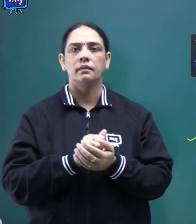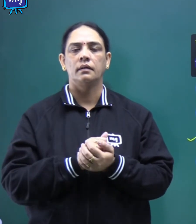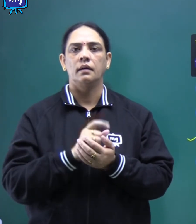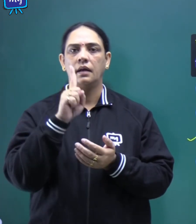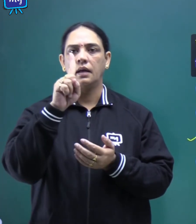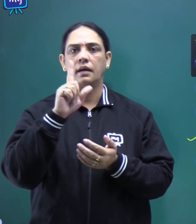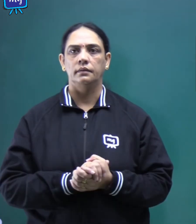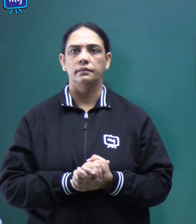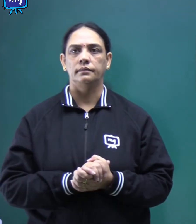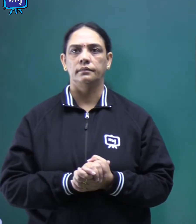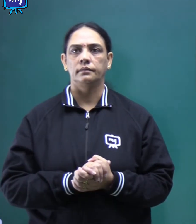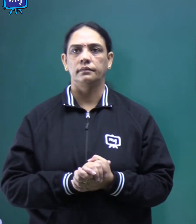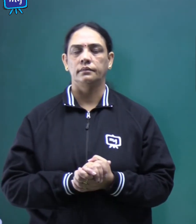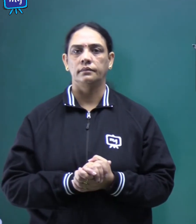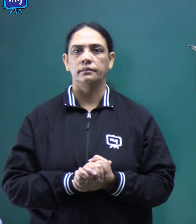1।